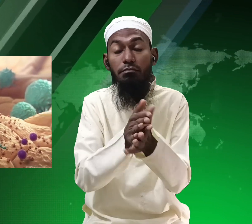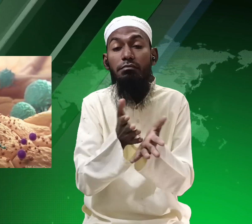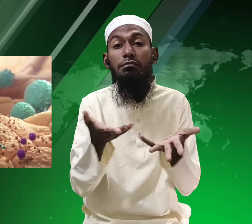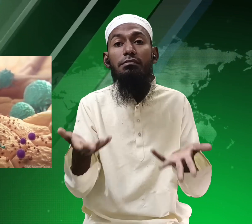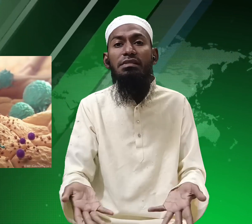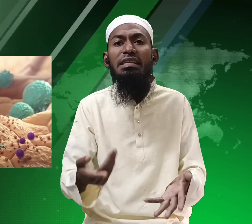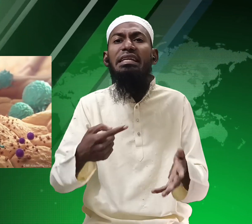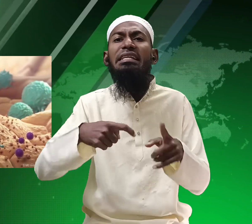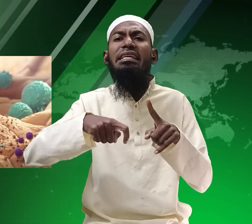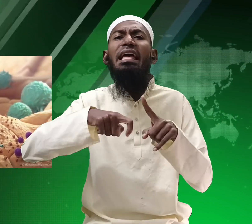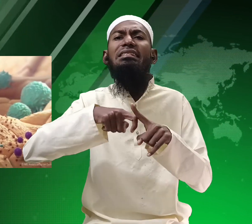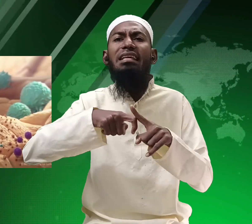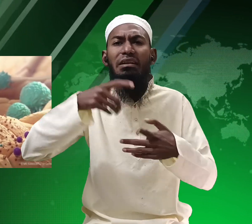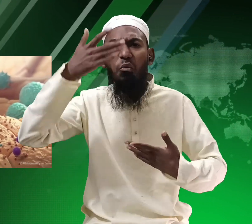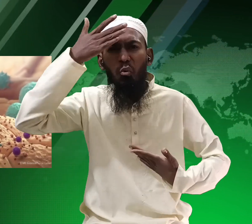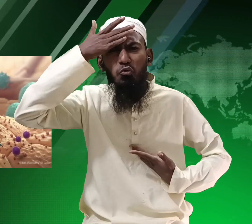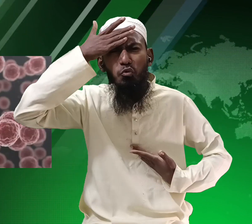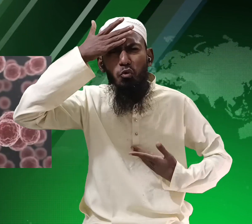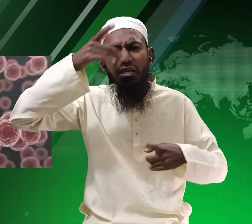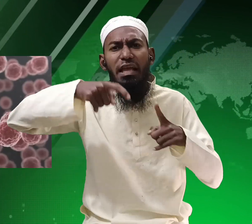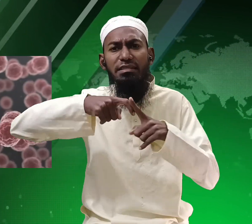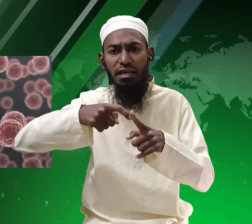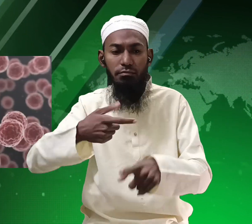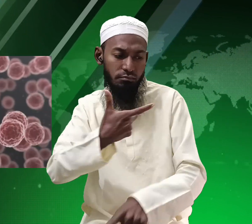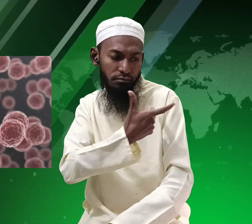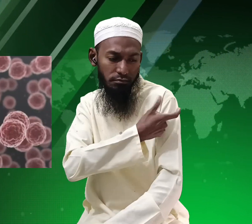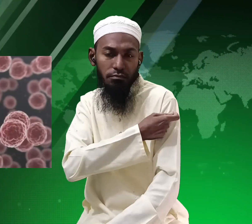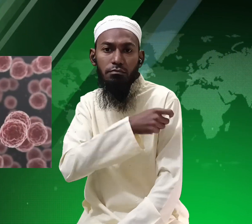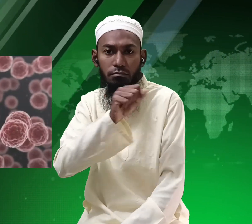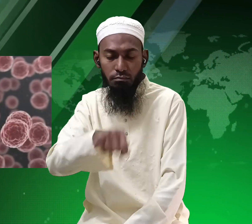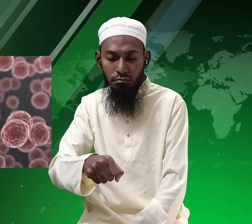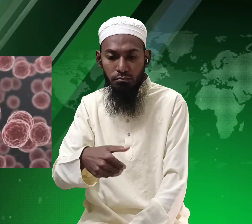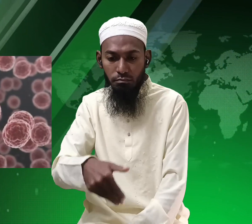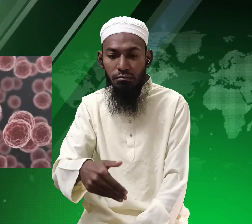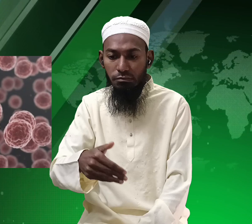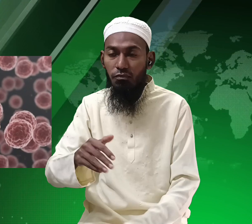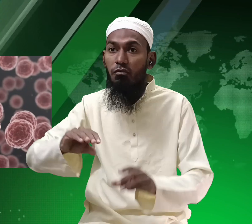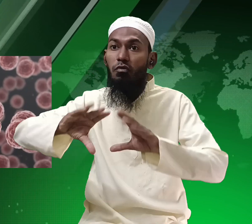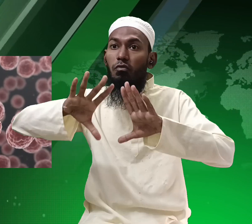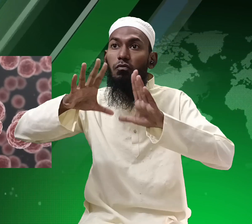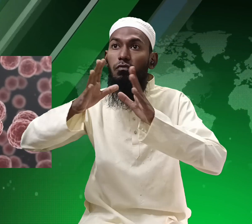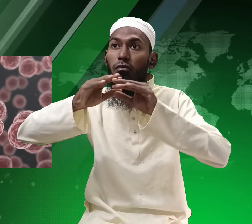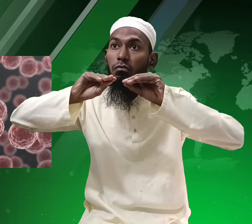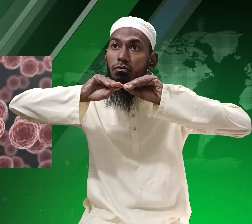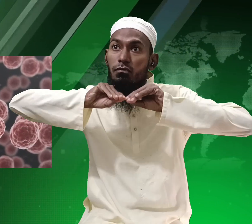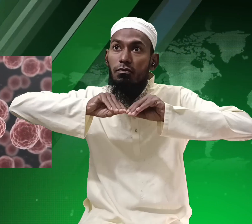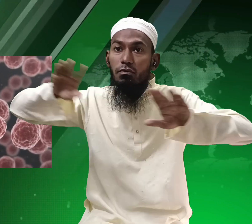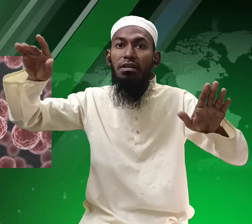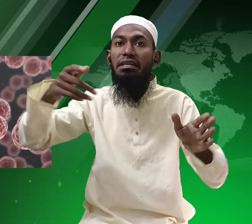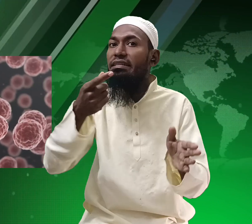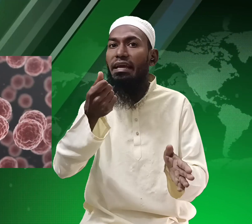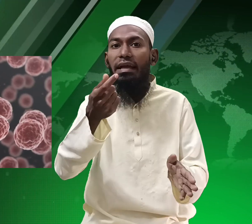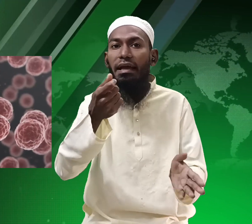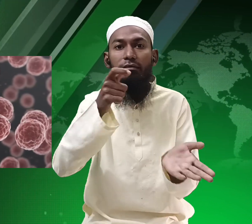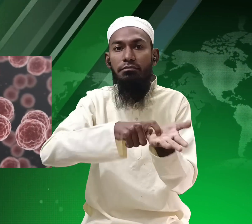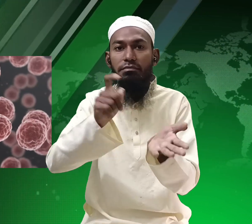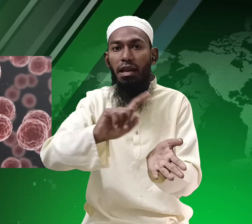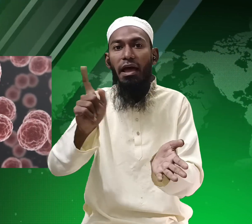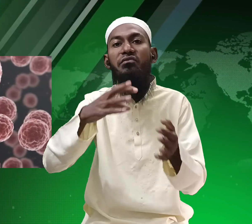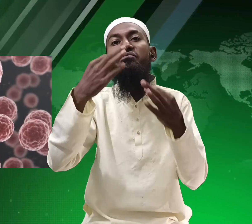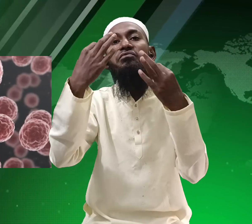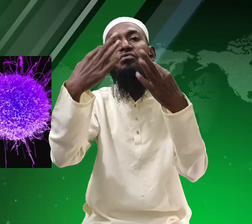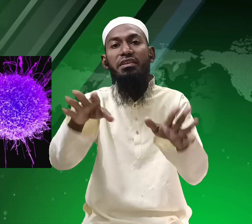ক্যান্সার প্রতিরোধে একটি কার্যকরী টিকা তৈরি করেছে রাশিয়া, যা শীঘ্রই রোগীদের মধ্যে বিনামূল্যে বিতরণ করা হবে। রাশিয়ার